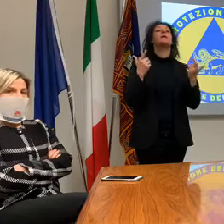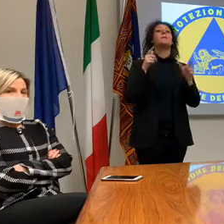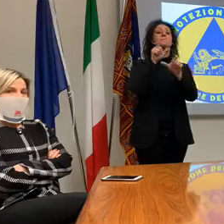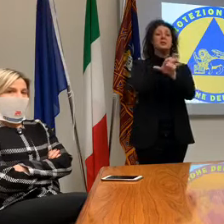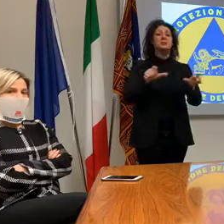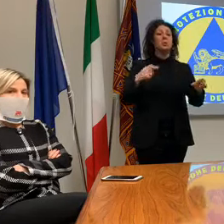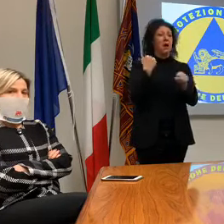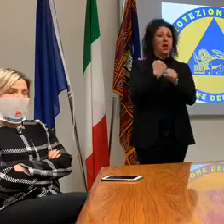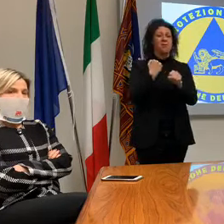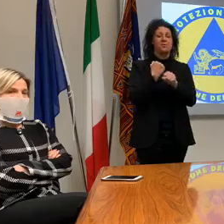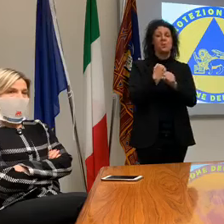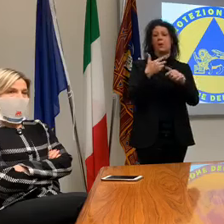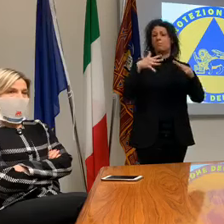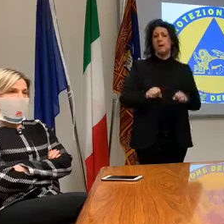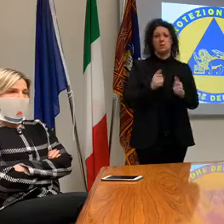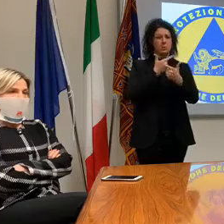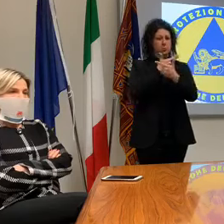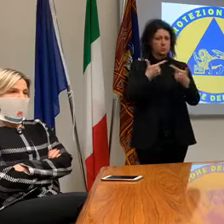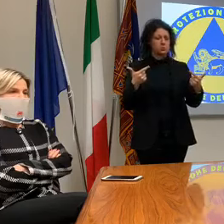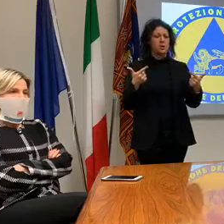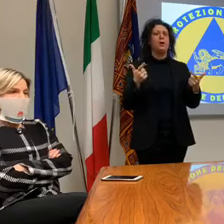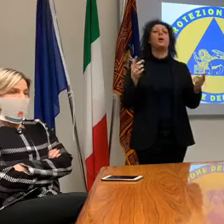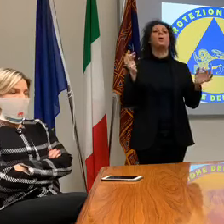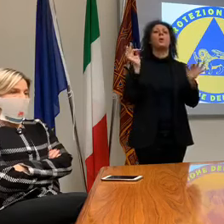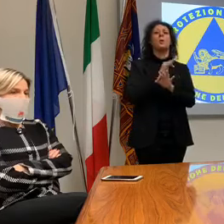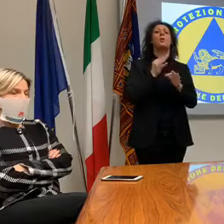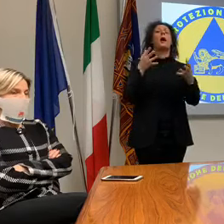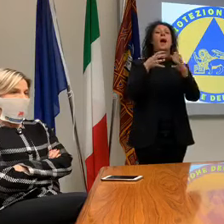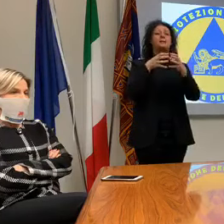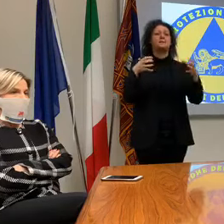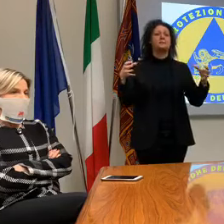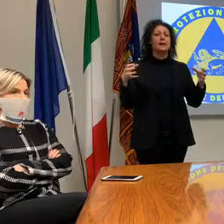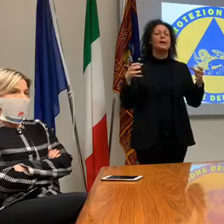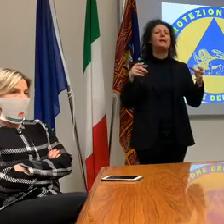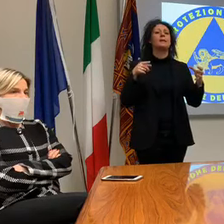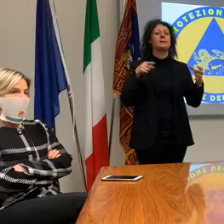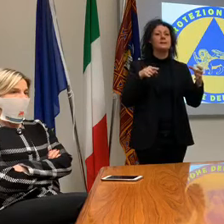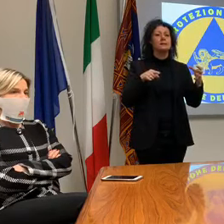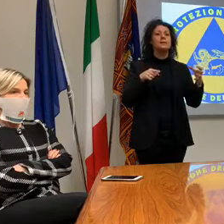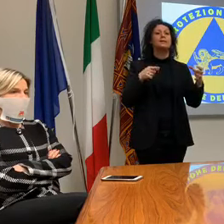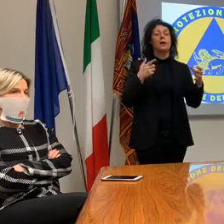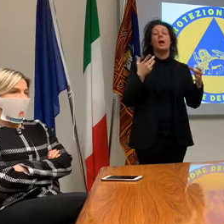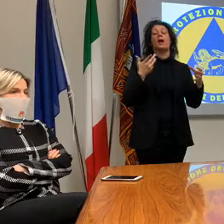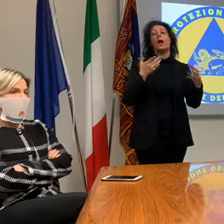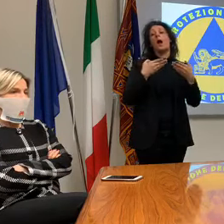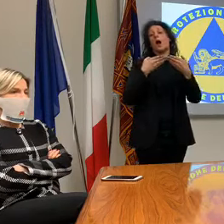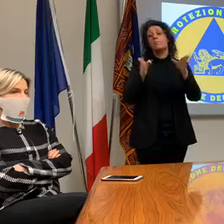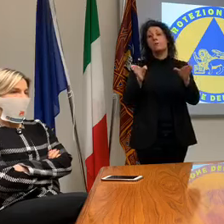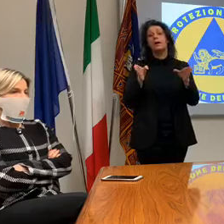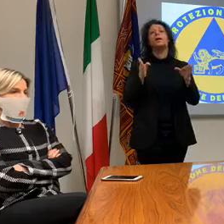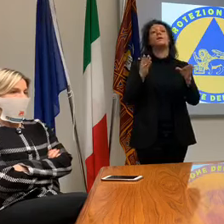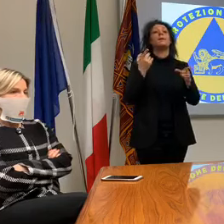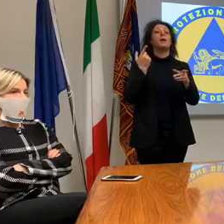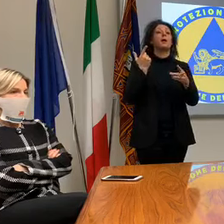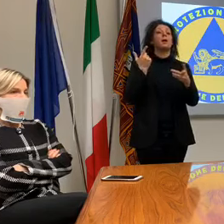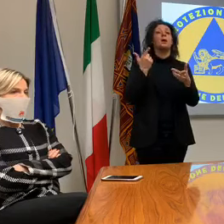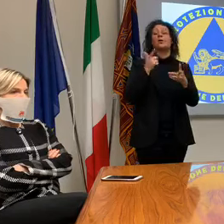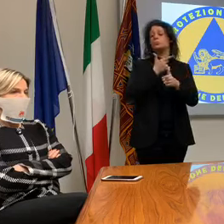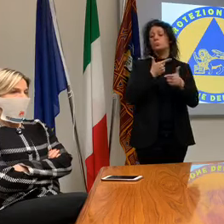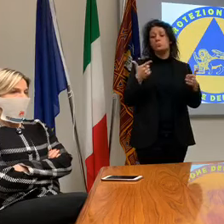impegni lavorativi, perché la loro azienda non rientra in quelle chiuse e perché comunque hanno degli impegni, non hanno degli